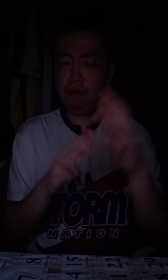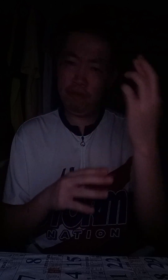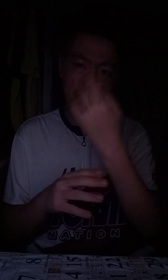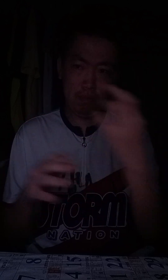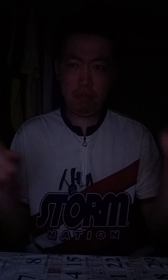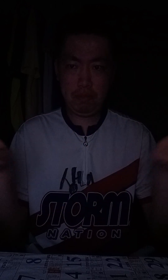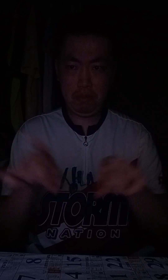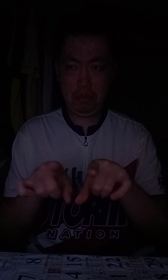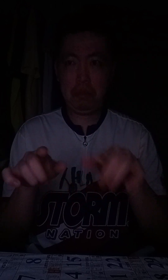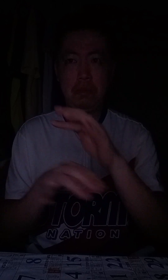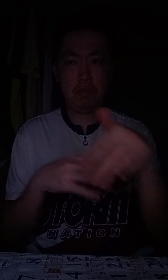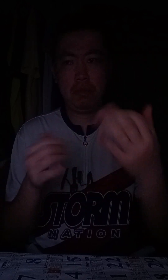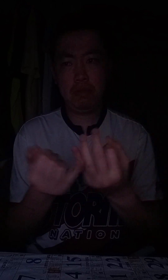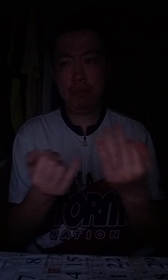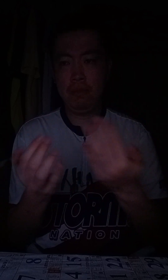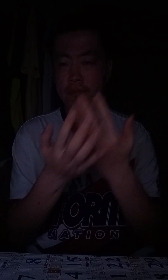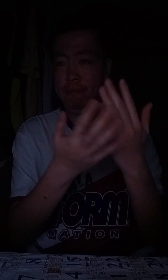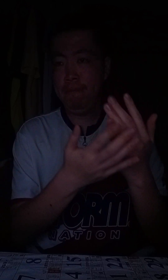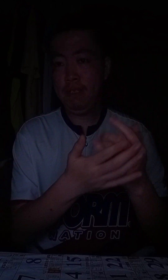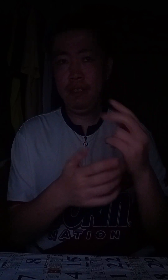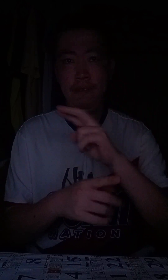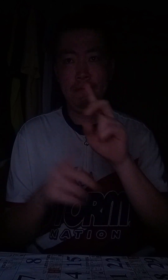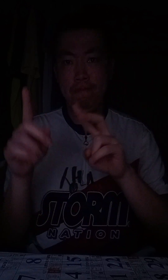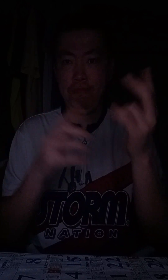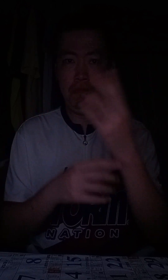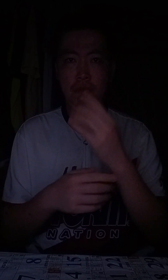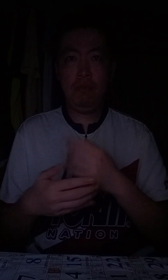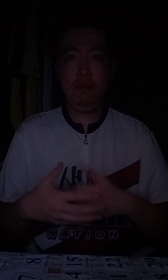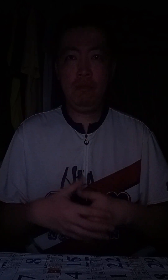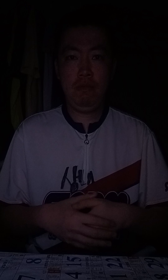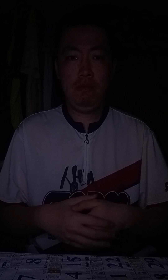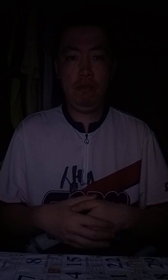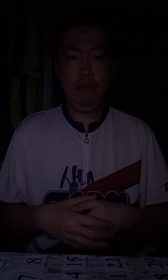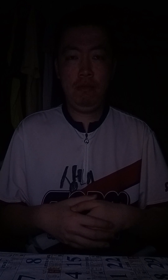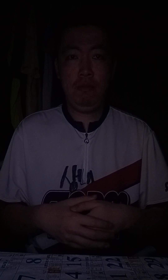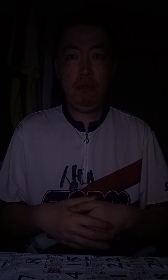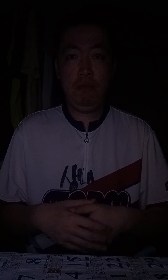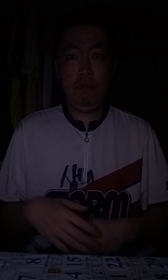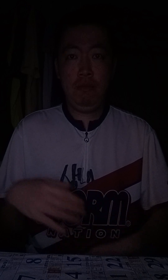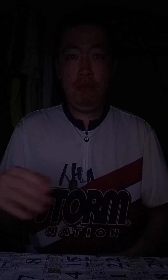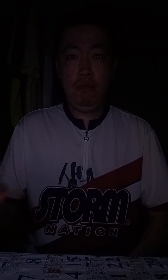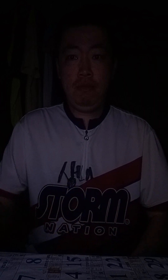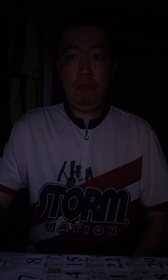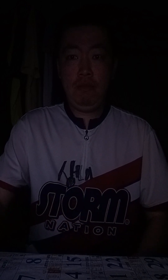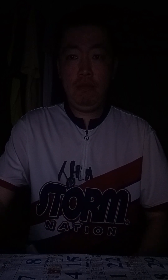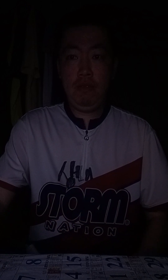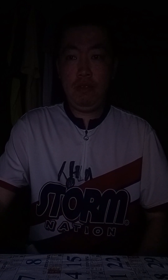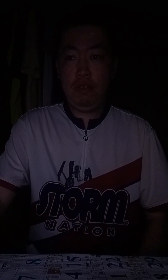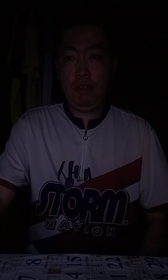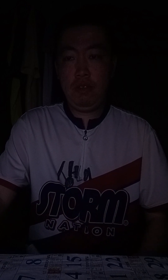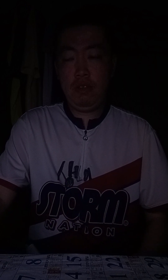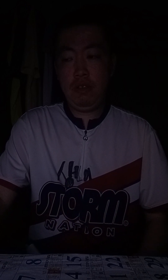함께 관리 부실 여부를 조사할 예정입니다. YTN 백종규입니다.